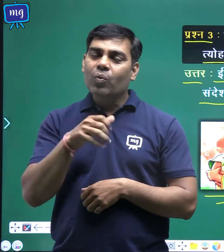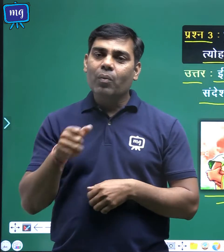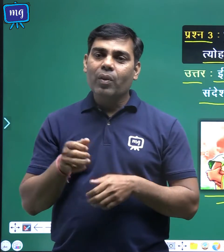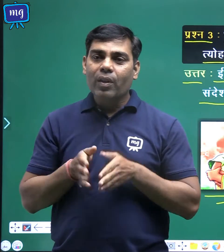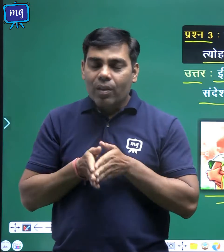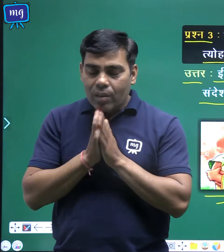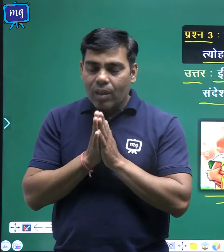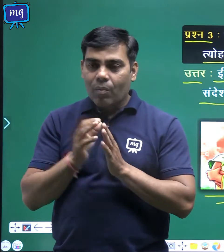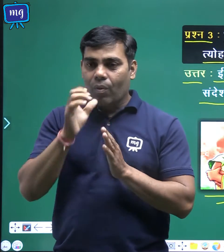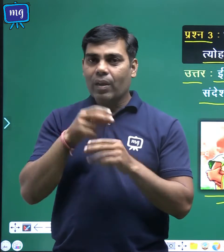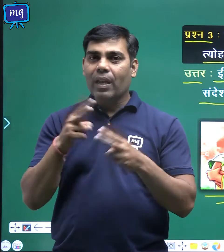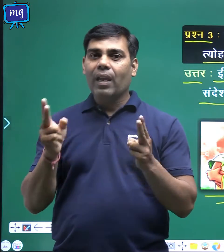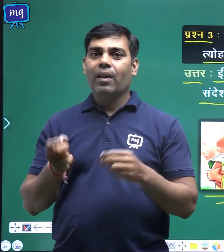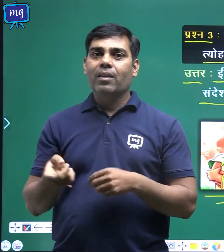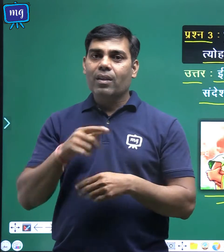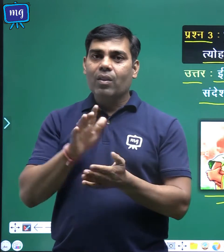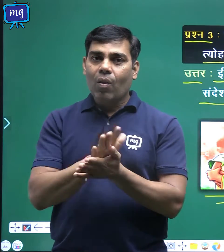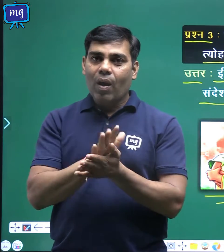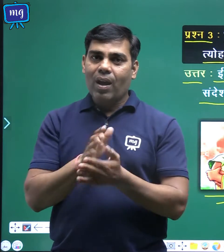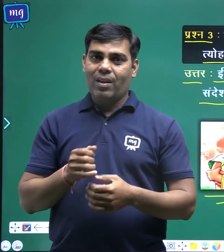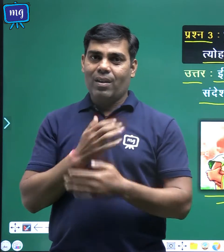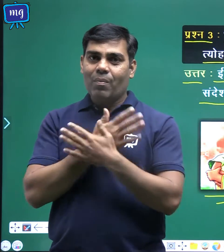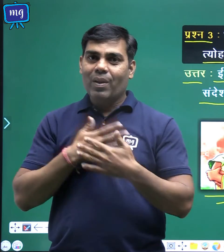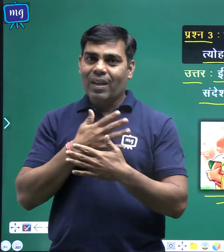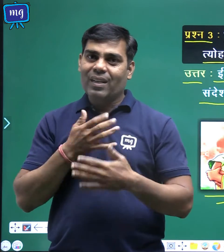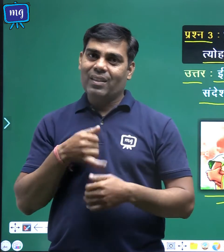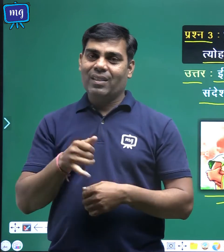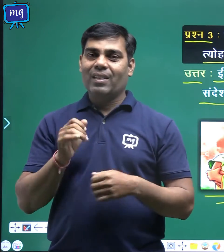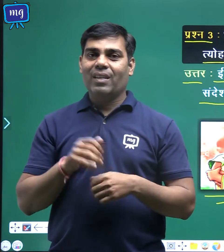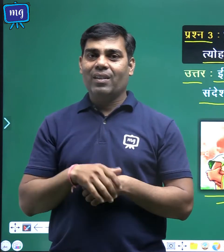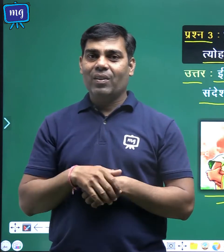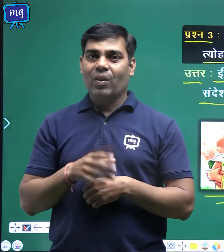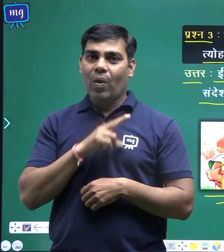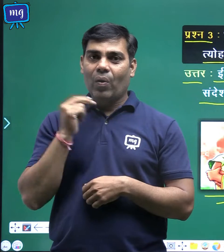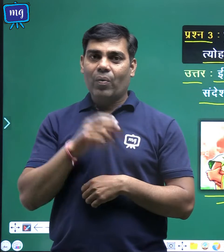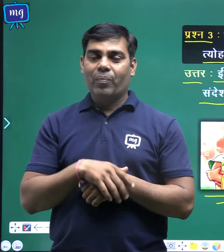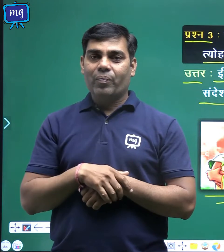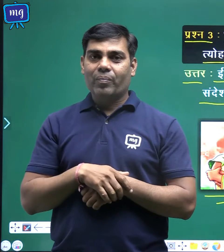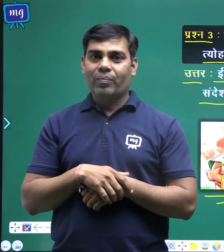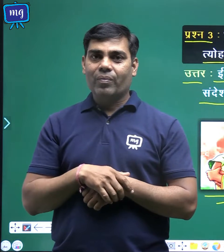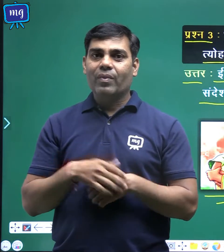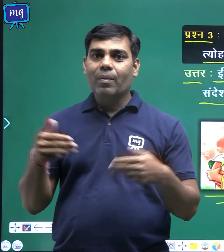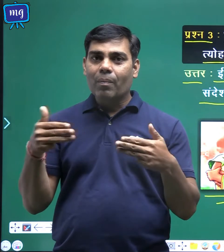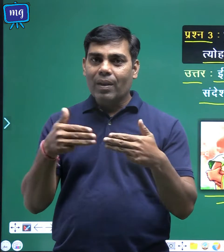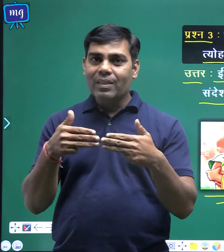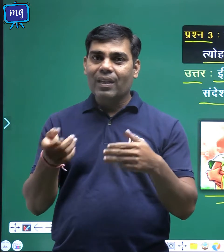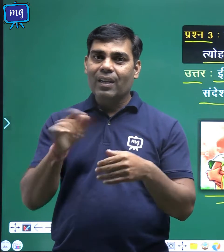के त्यौहार मनाने चाहिए और भाईचारे